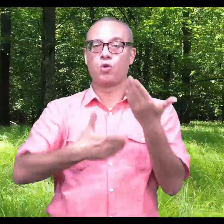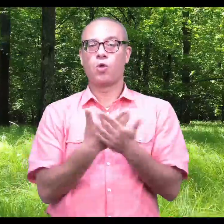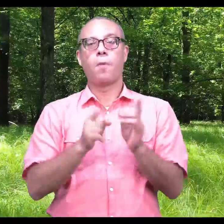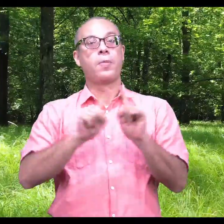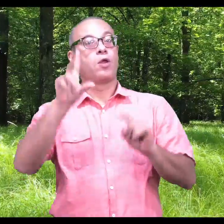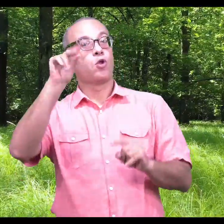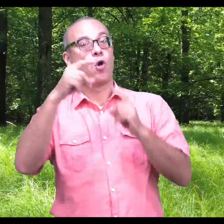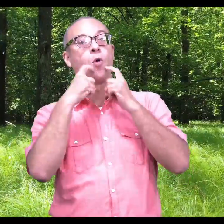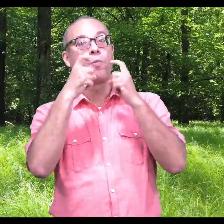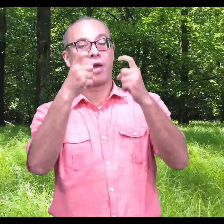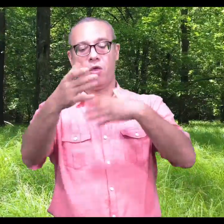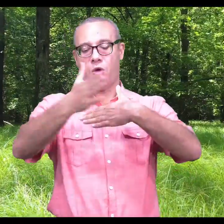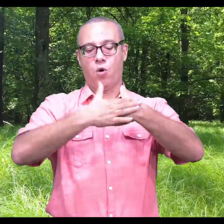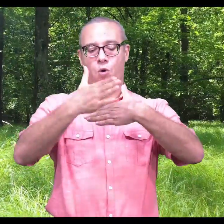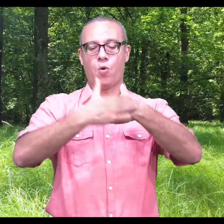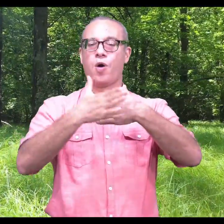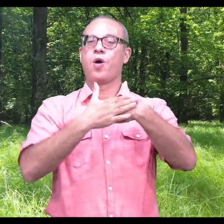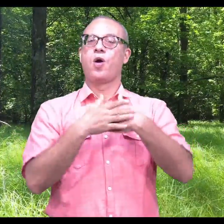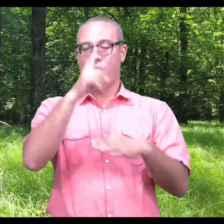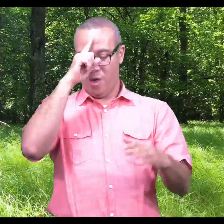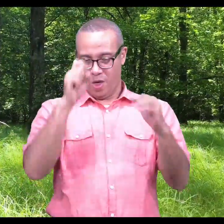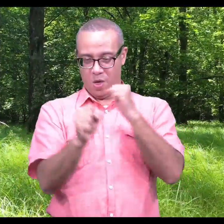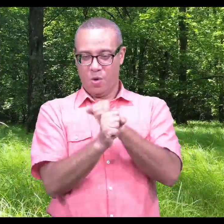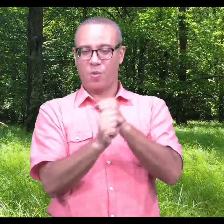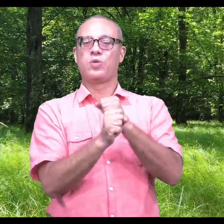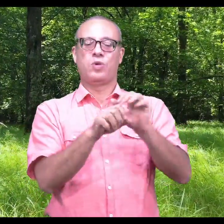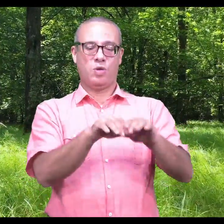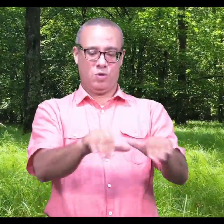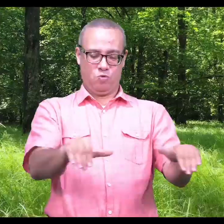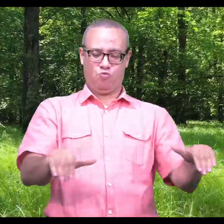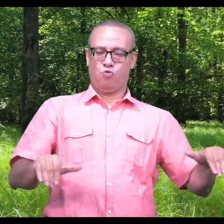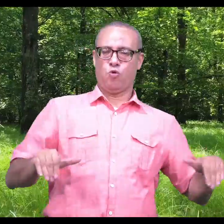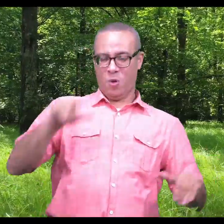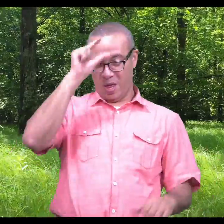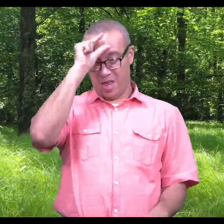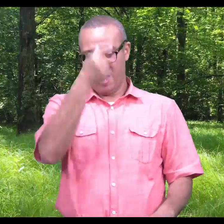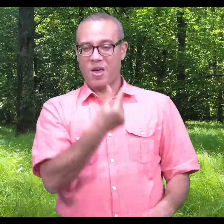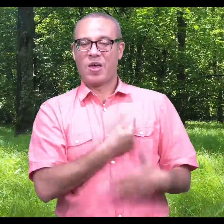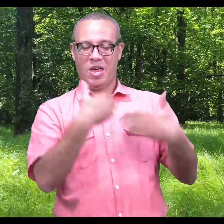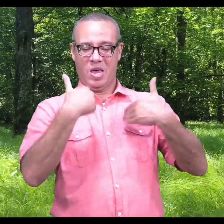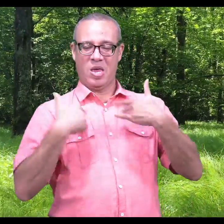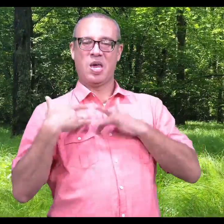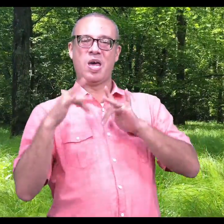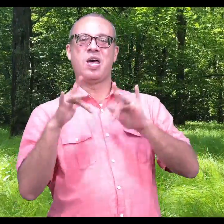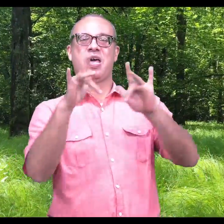pecado. Acerquémonos pues confiadamente al trono de la gracia para alcanzar misericordia y